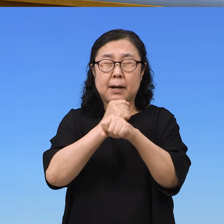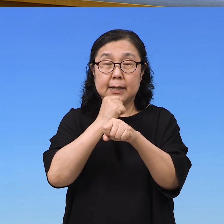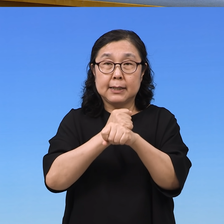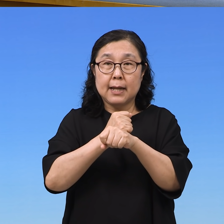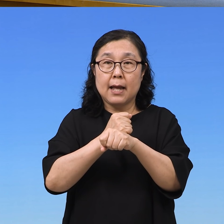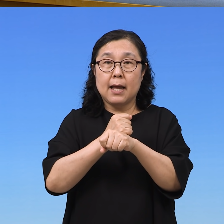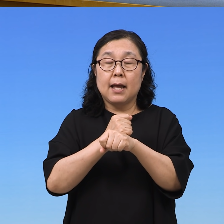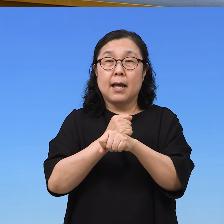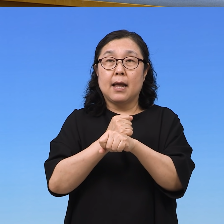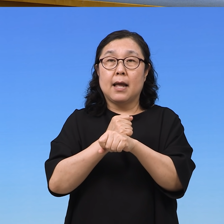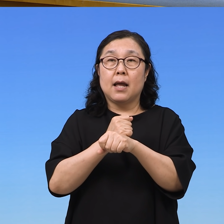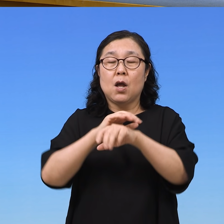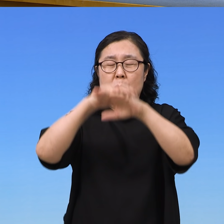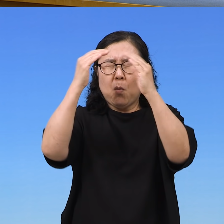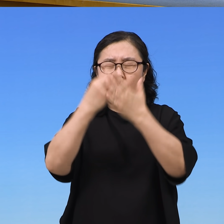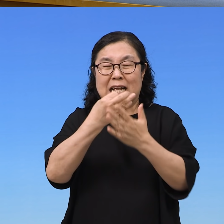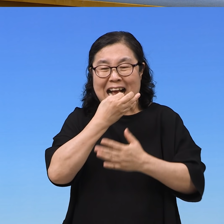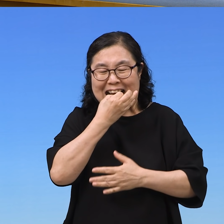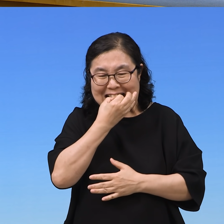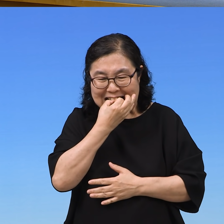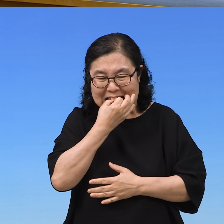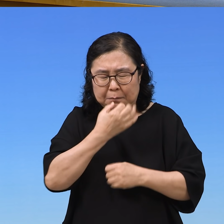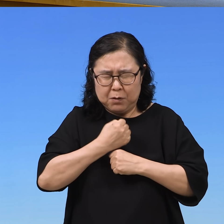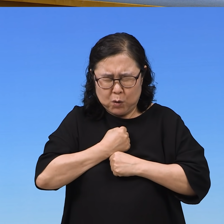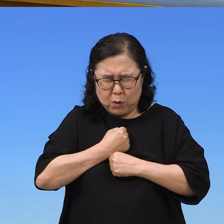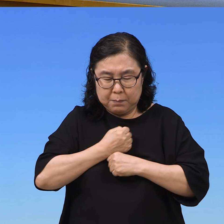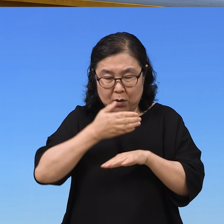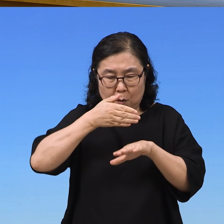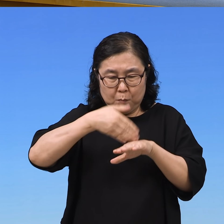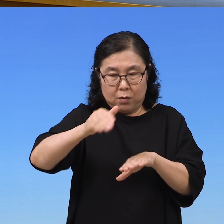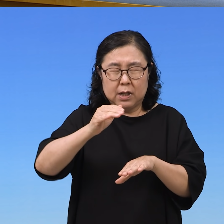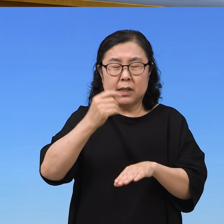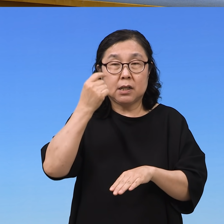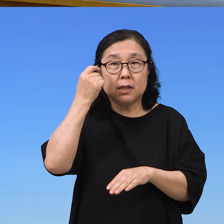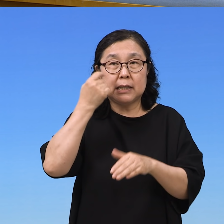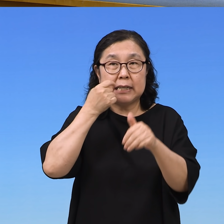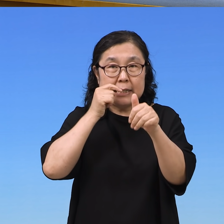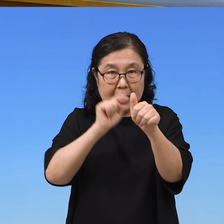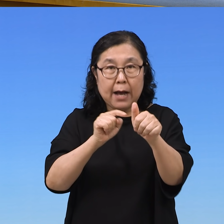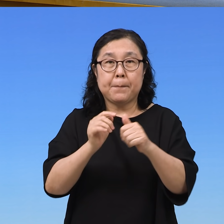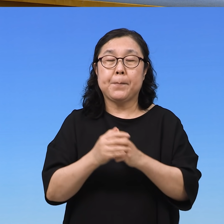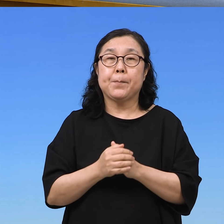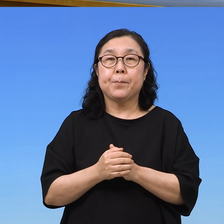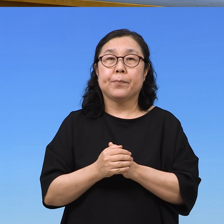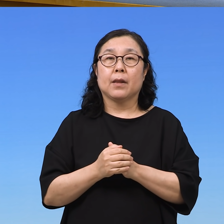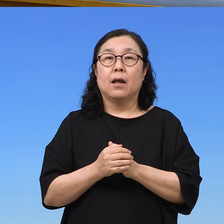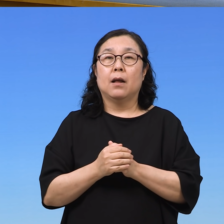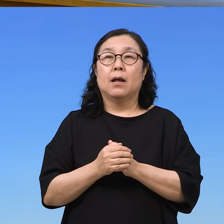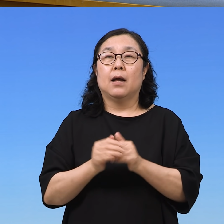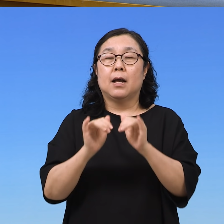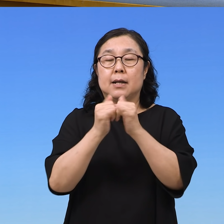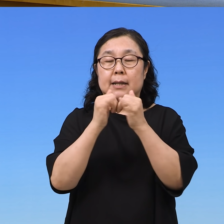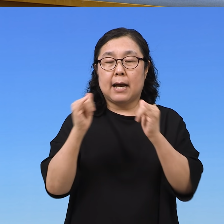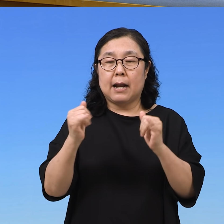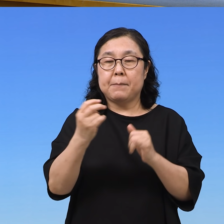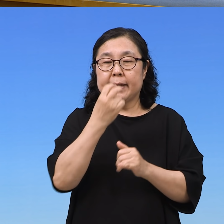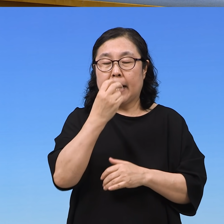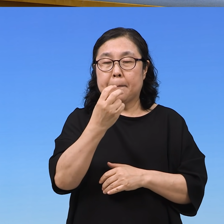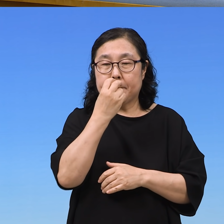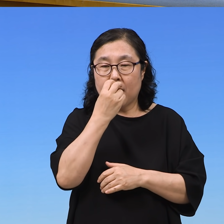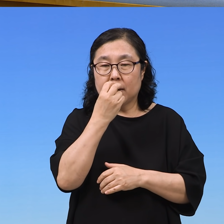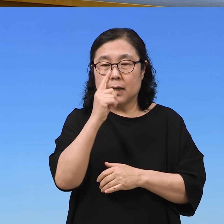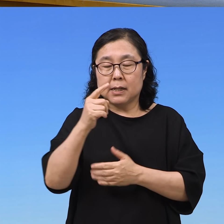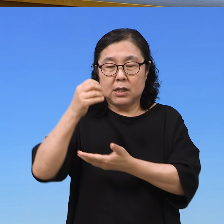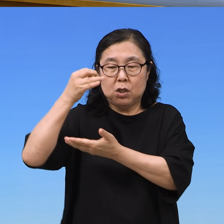그들에게 이르시되 삼가 모든 탐심을 물리치라. 삼가 모든 탐심을 물리치라.